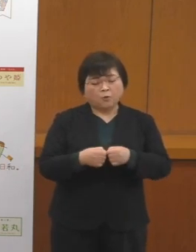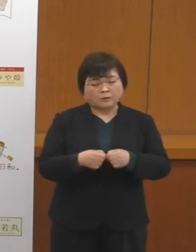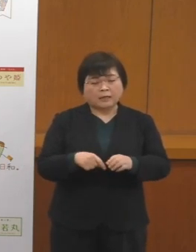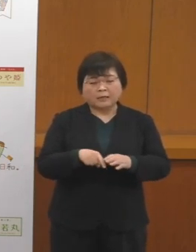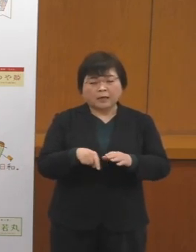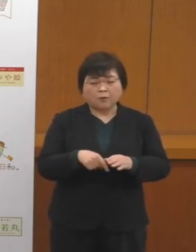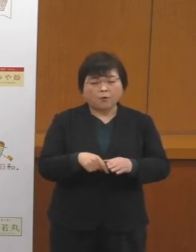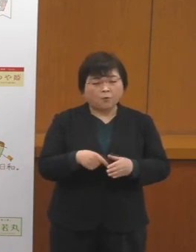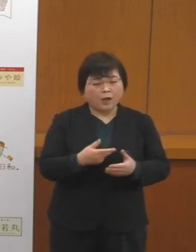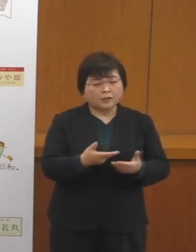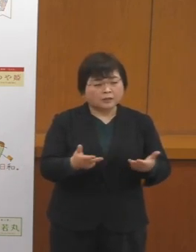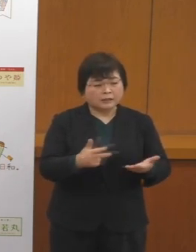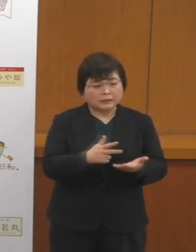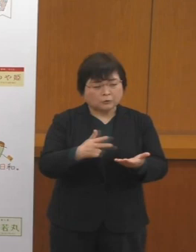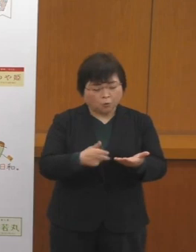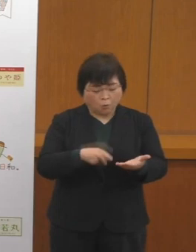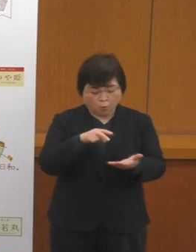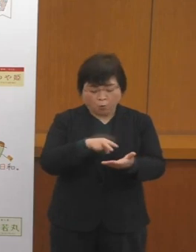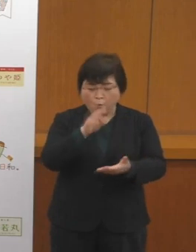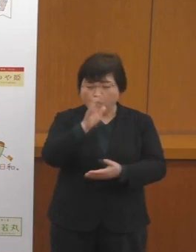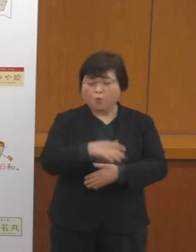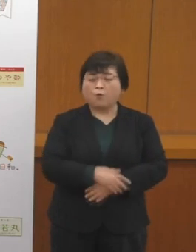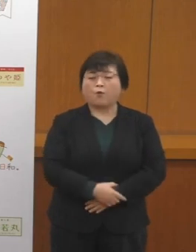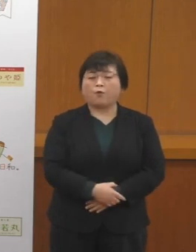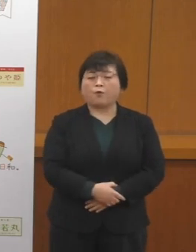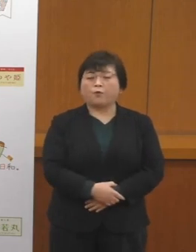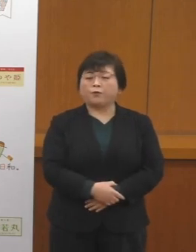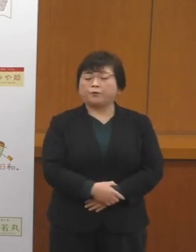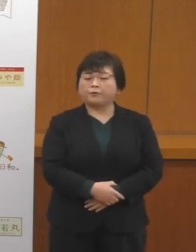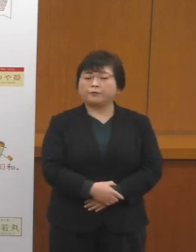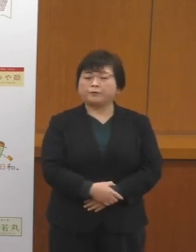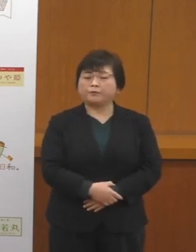詳細はお配りしたチラシの通りでございます